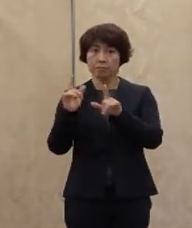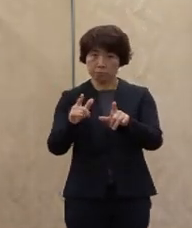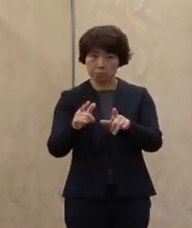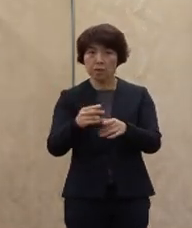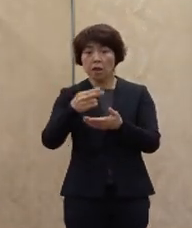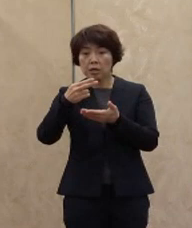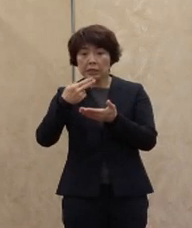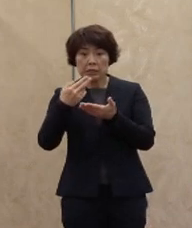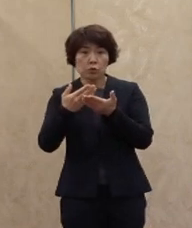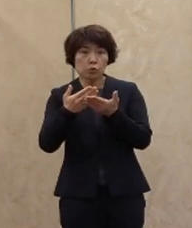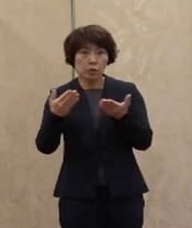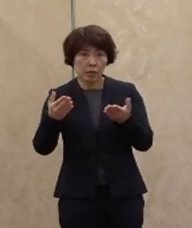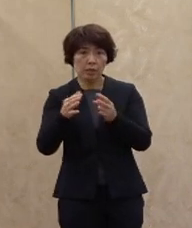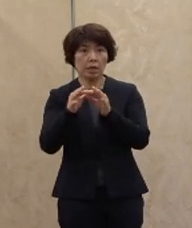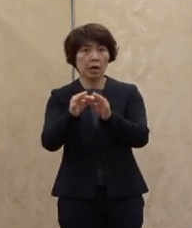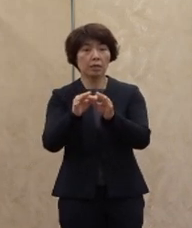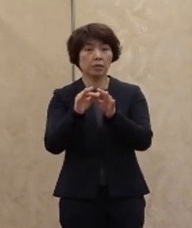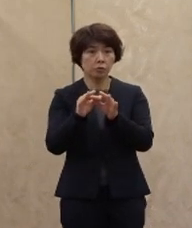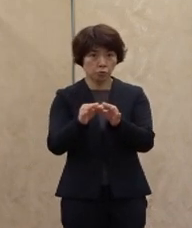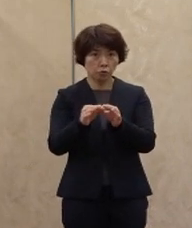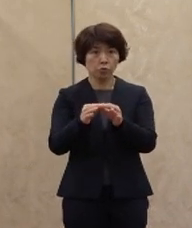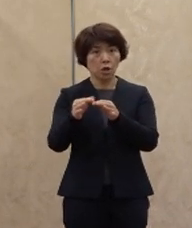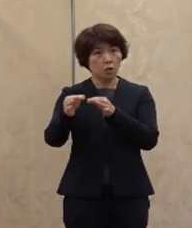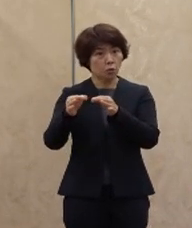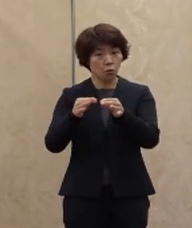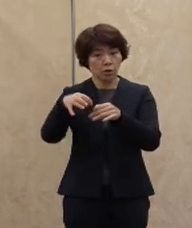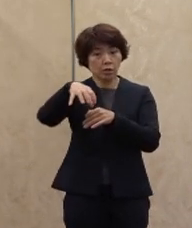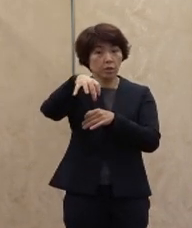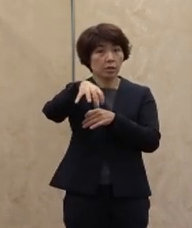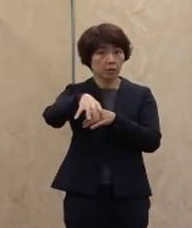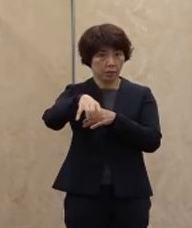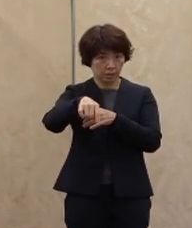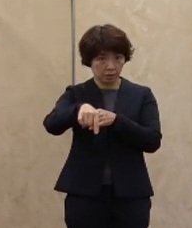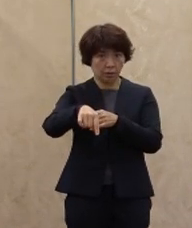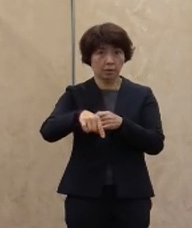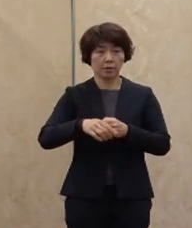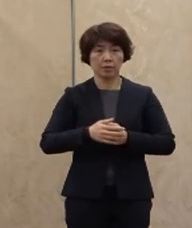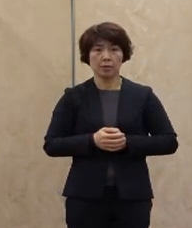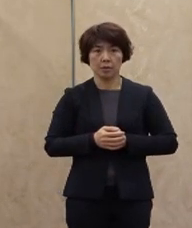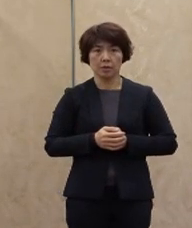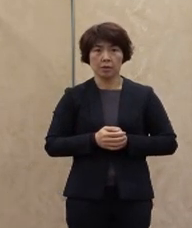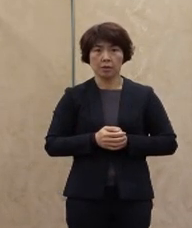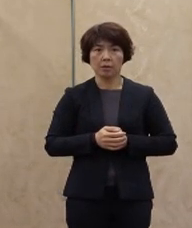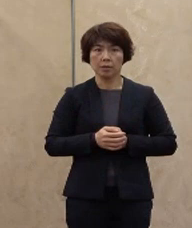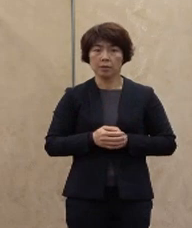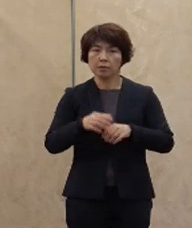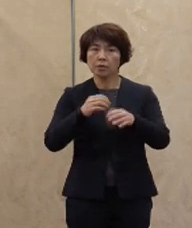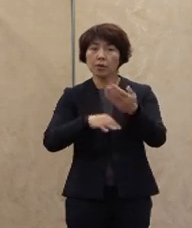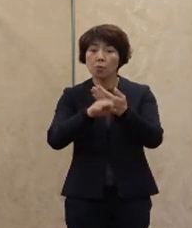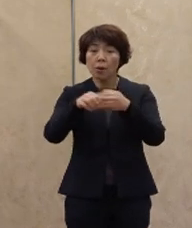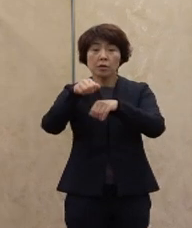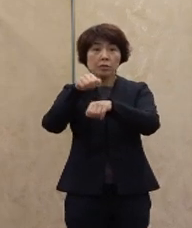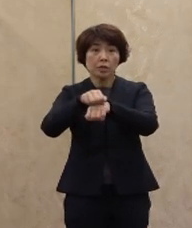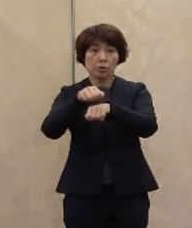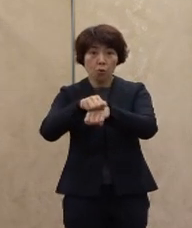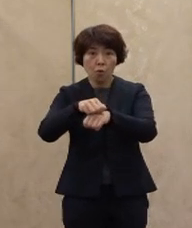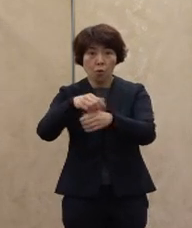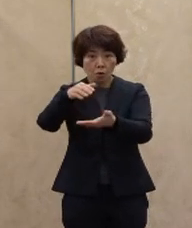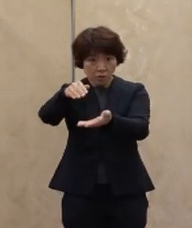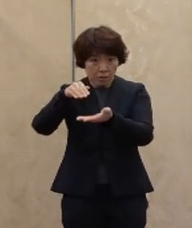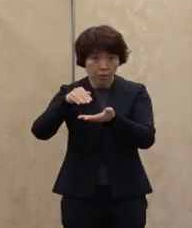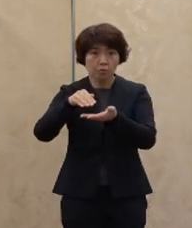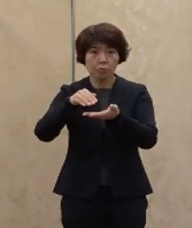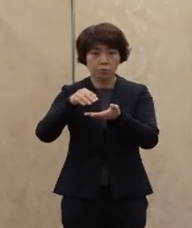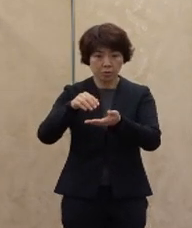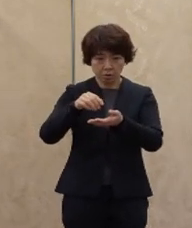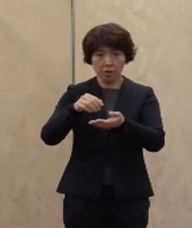飲食店に、まあ、関連する取引先、まあ、材料を仕入れたり納品したりする、まあ、そうい